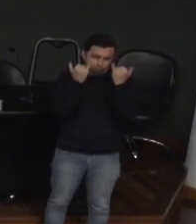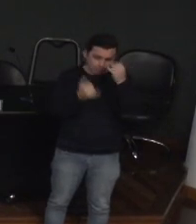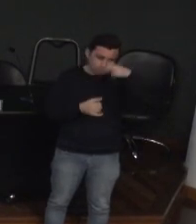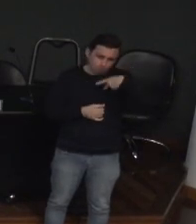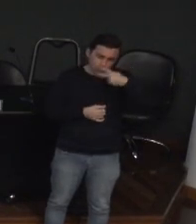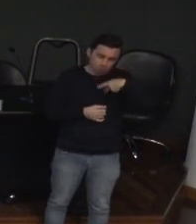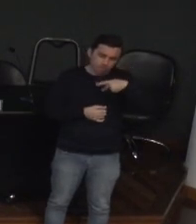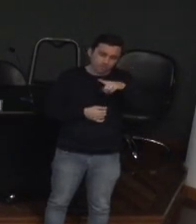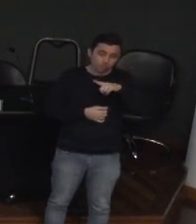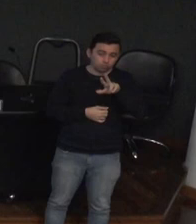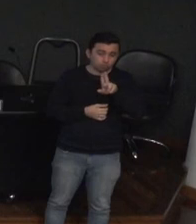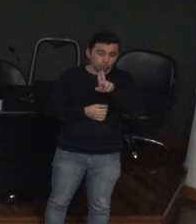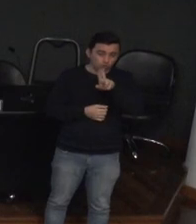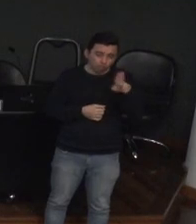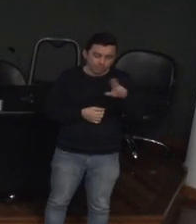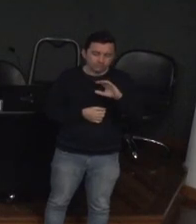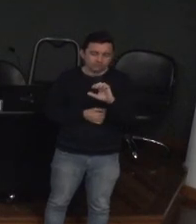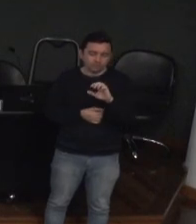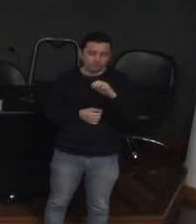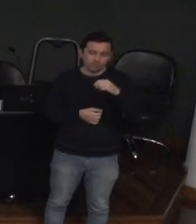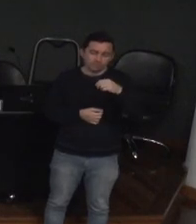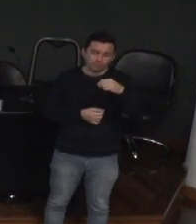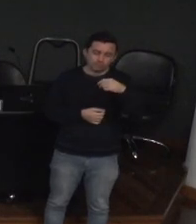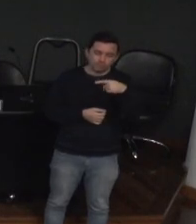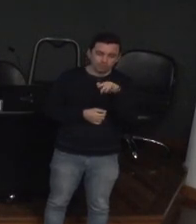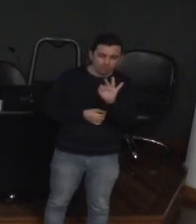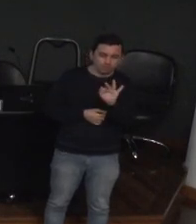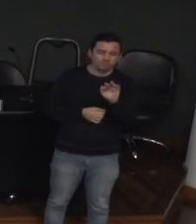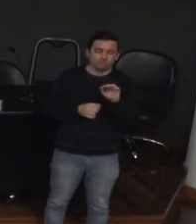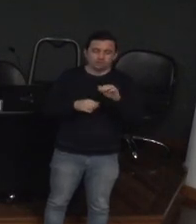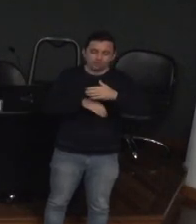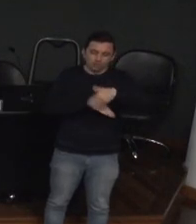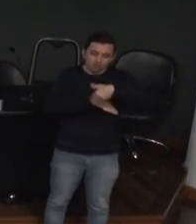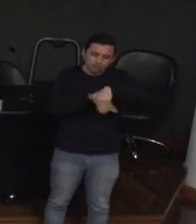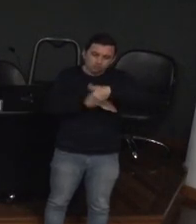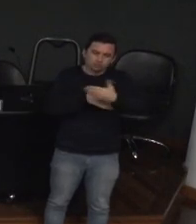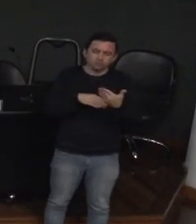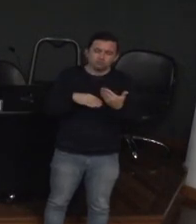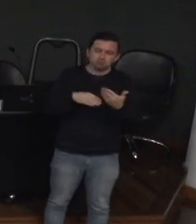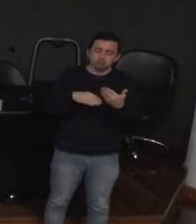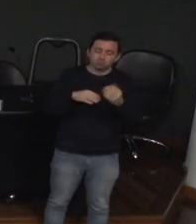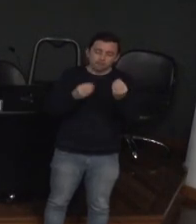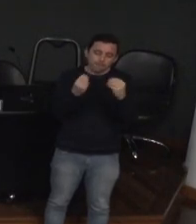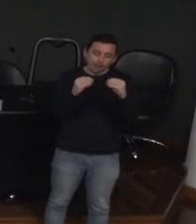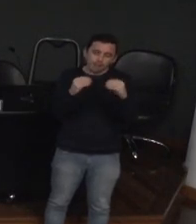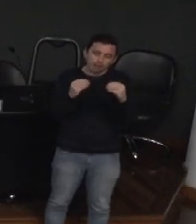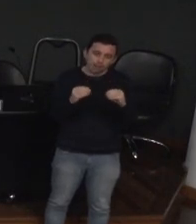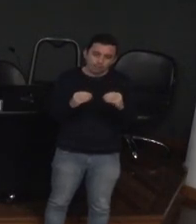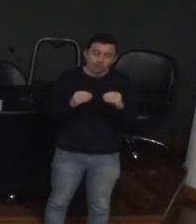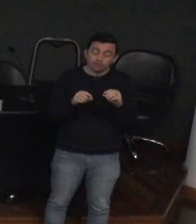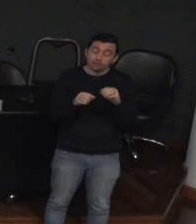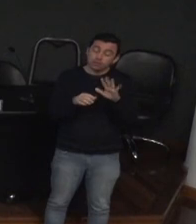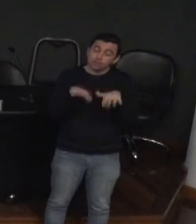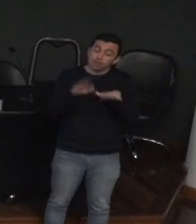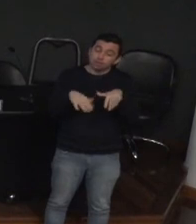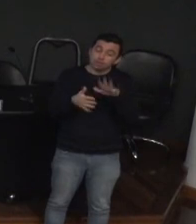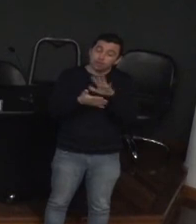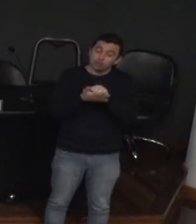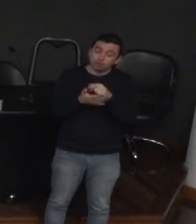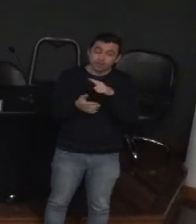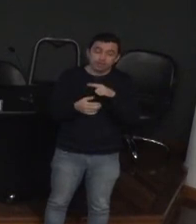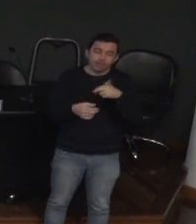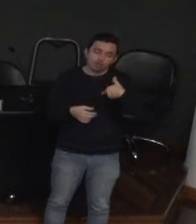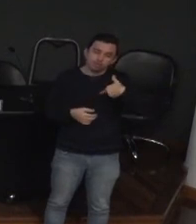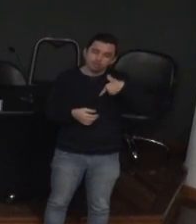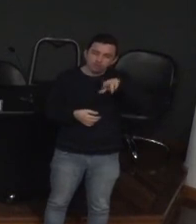vai ter o nome, o CPF, o endereço, e, dependendo do tipo de cadastro, você vai ter a